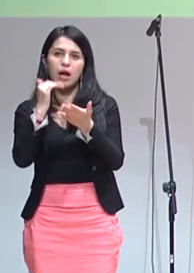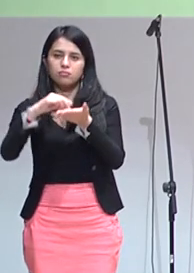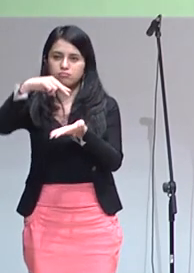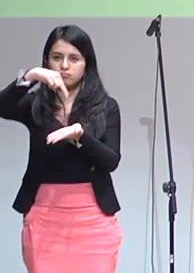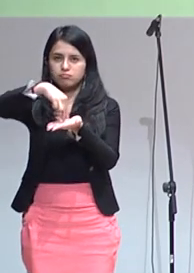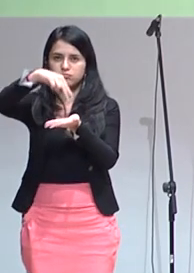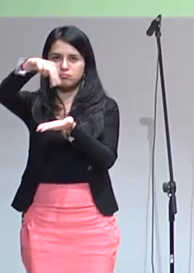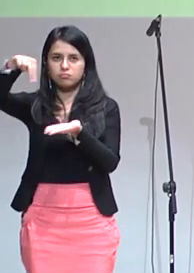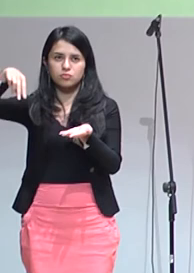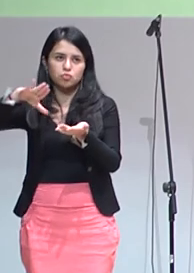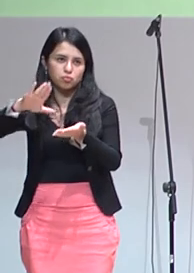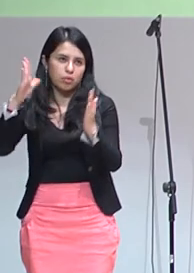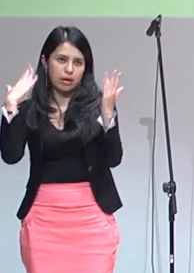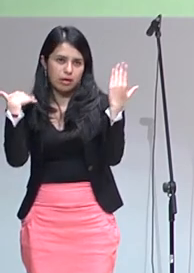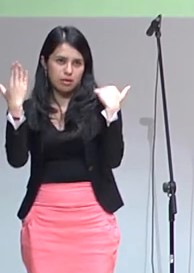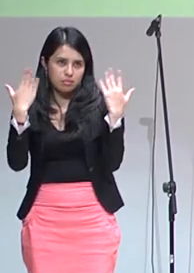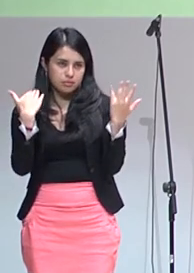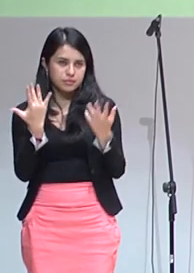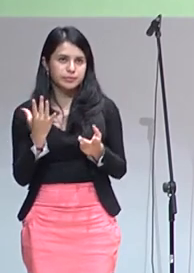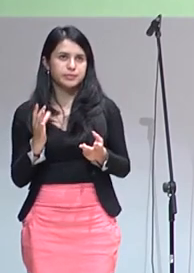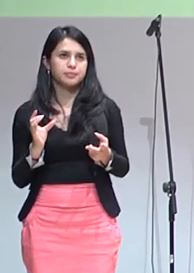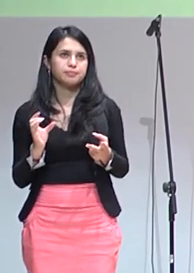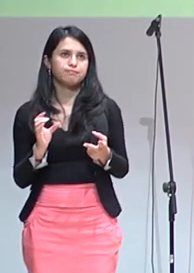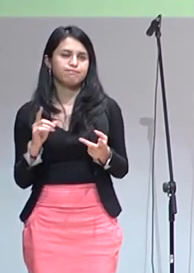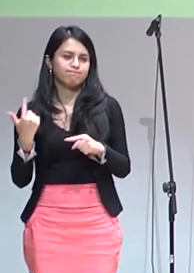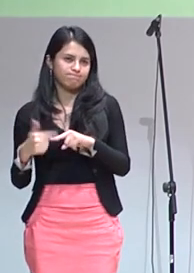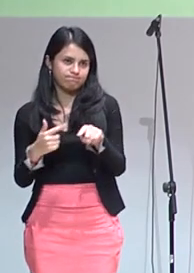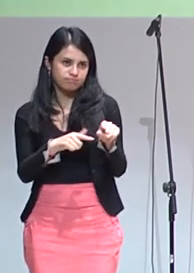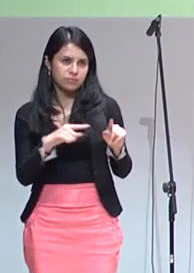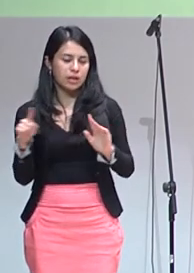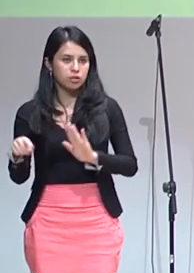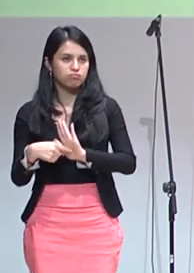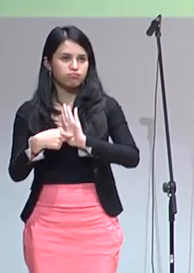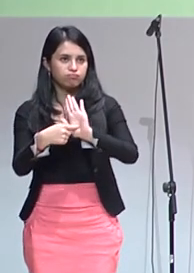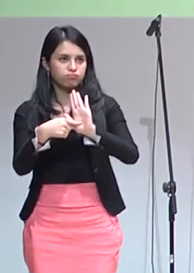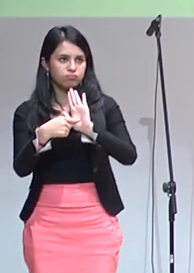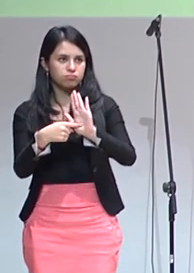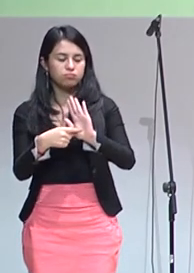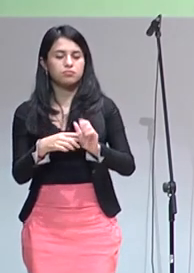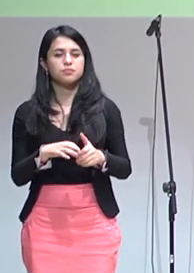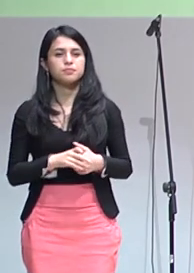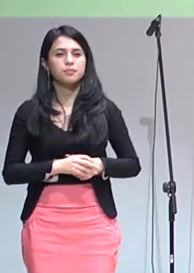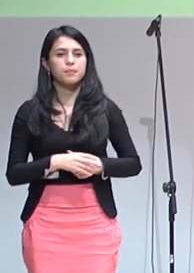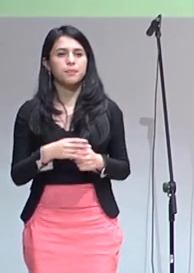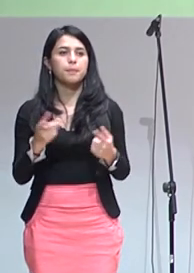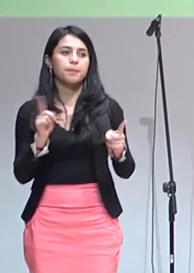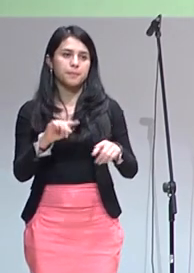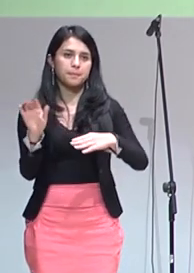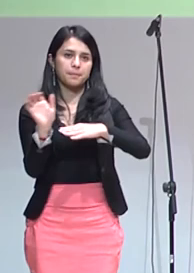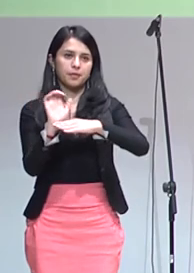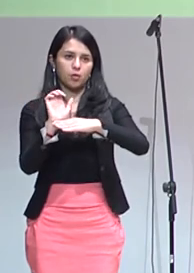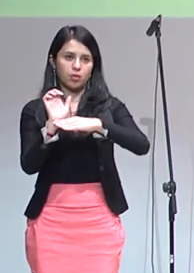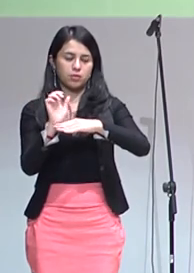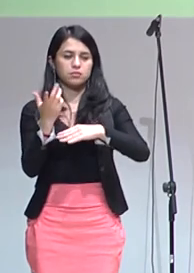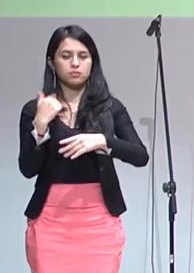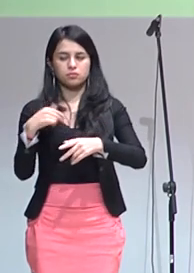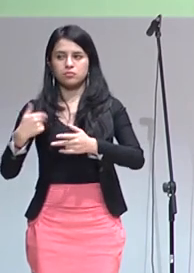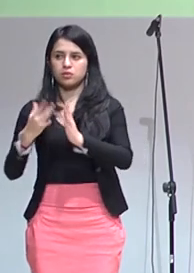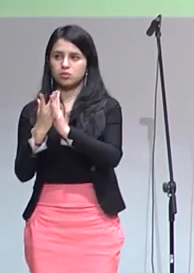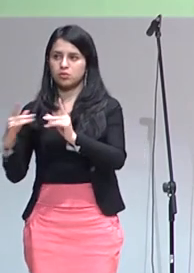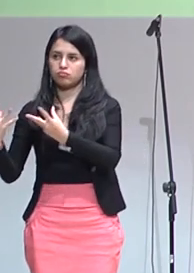a la campesina, ¿no?, a la, ¿sí?, o sea, representa eso. Lo hemos visto también en el Ecuador. Hemos ido con estudiantes